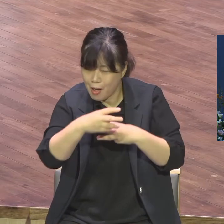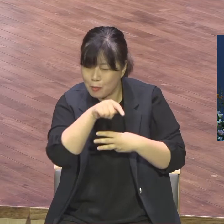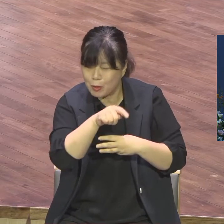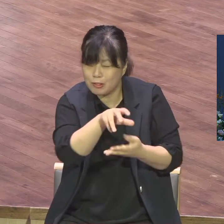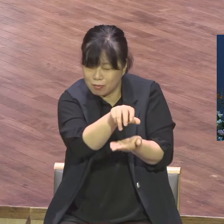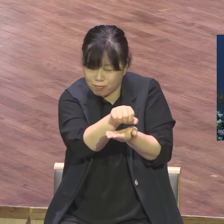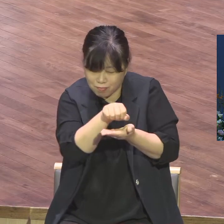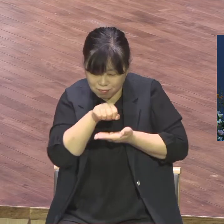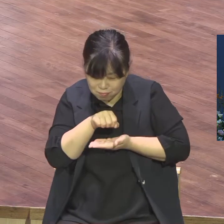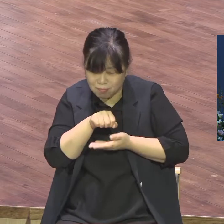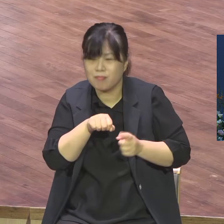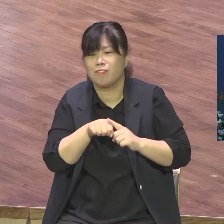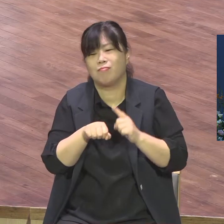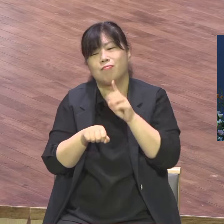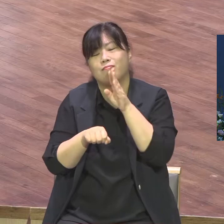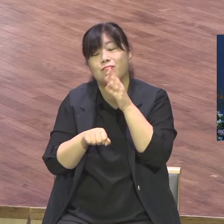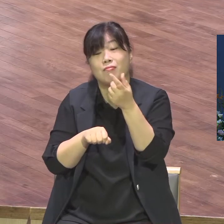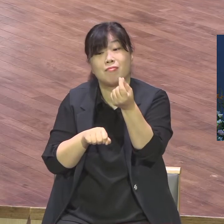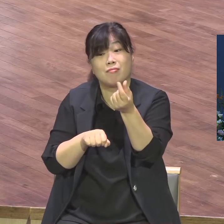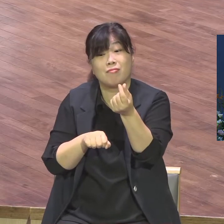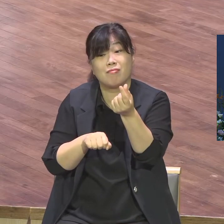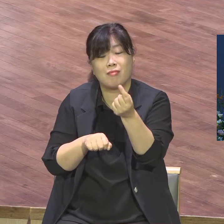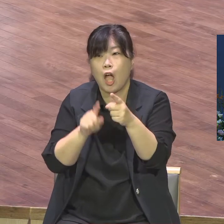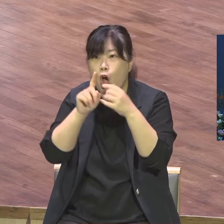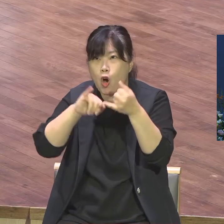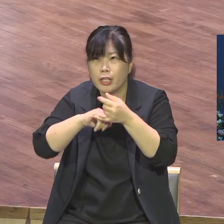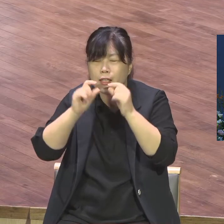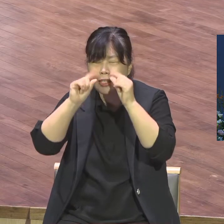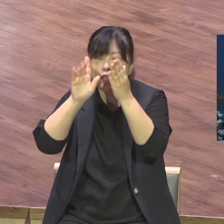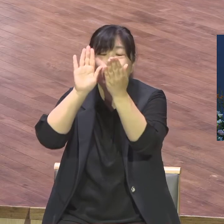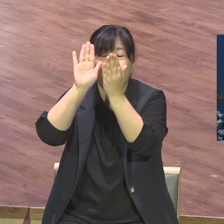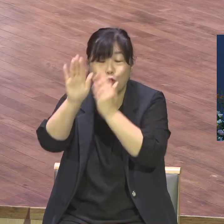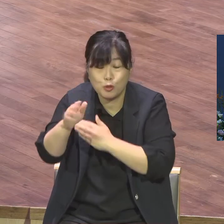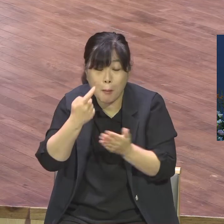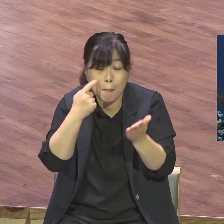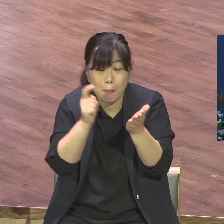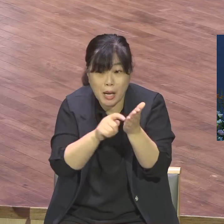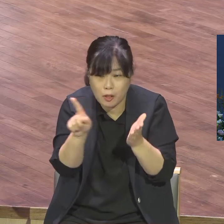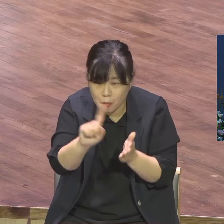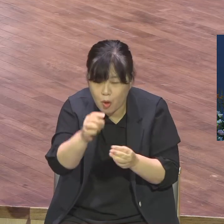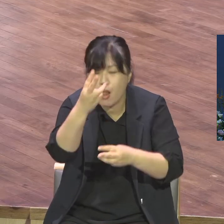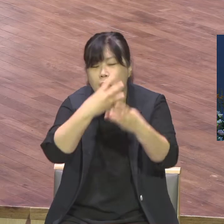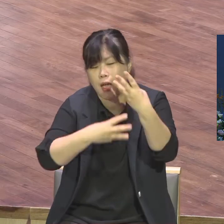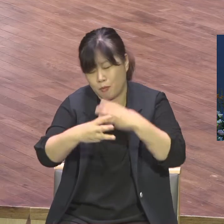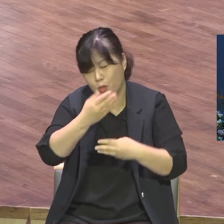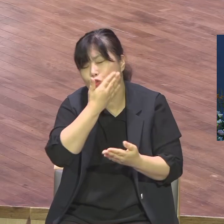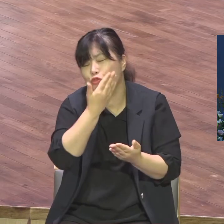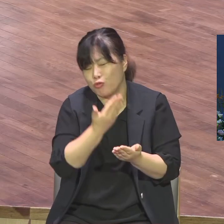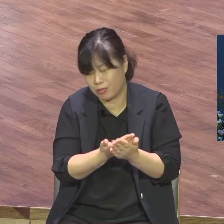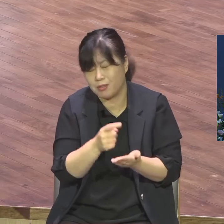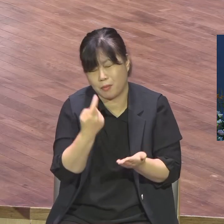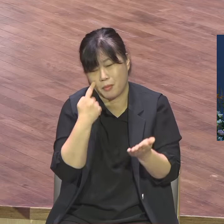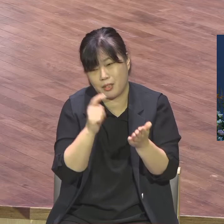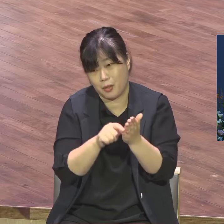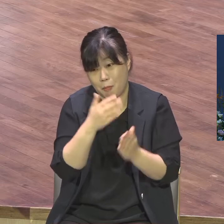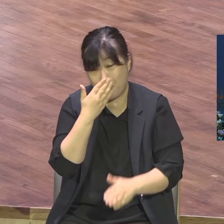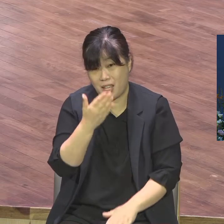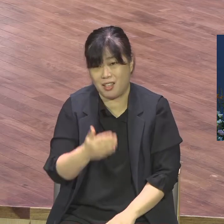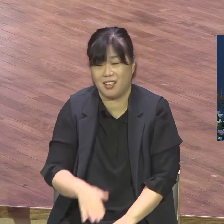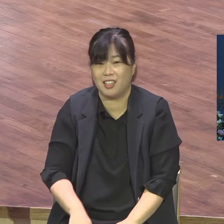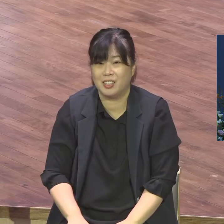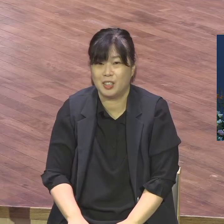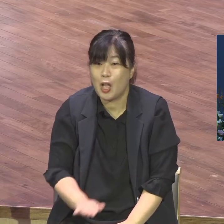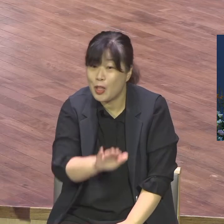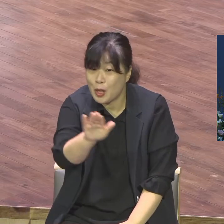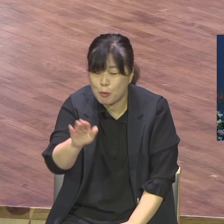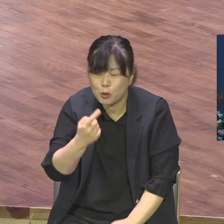사람은 후대에 대한 가슴이 있습니다. 렘넌트가 후대란 뜻인데 우리 후손들,